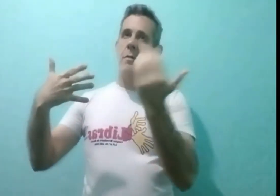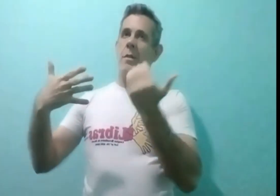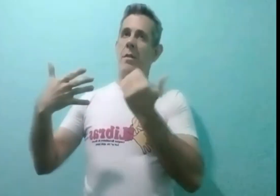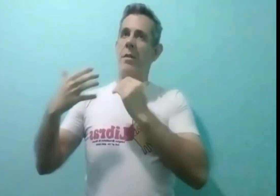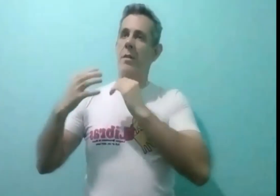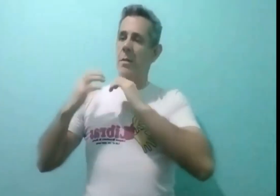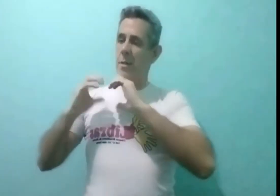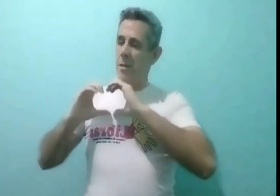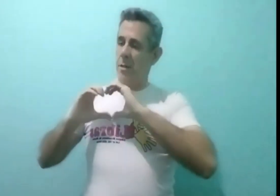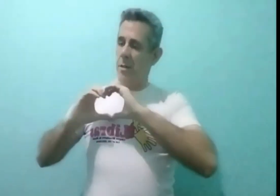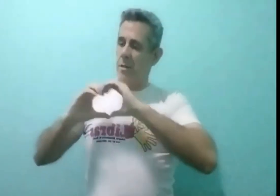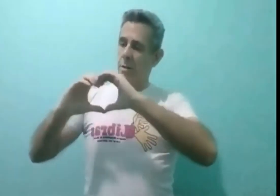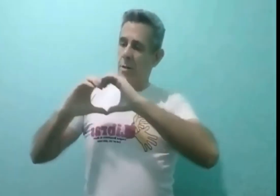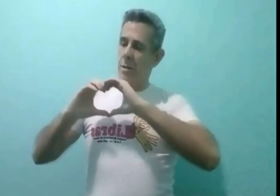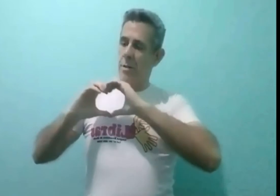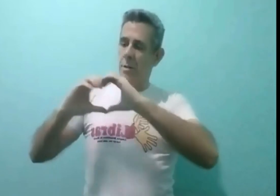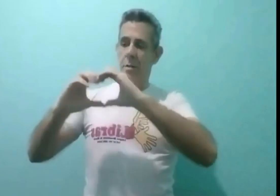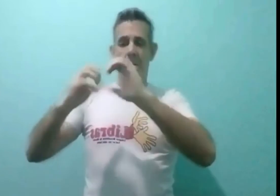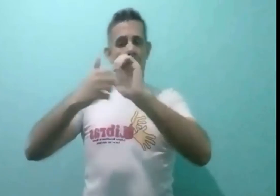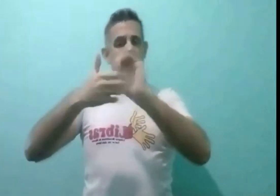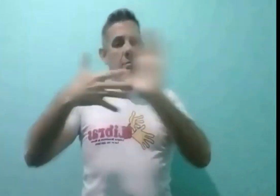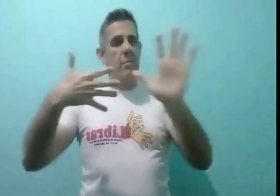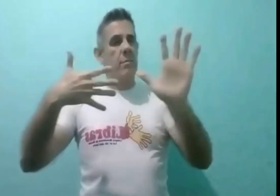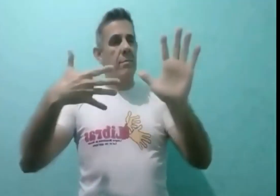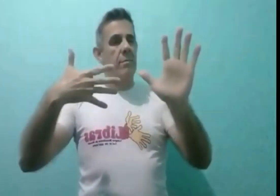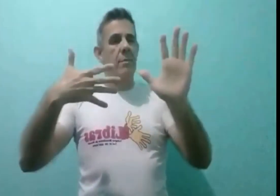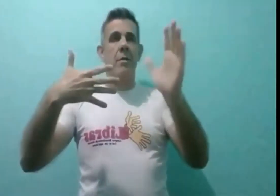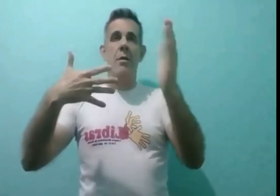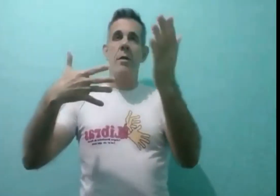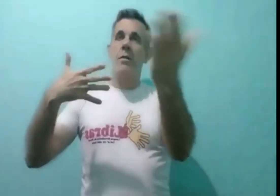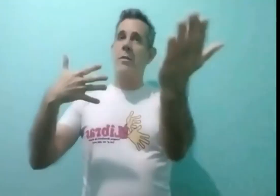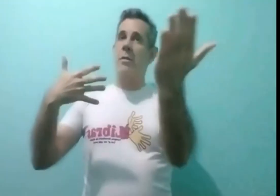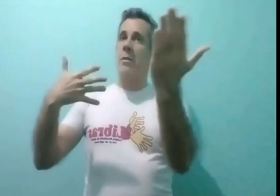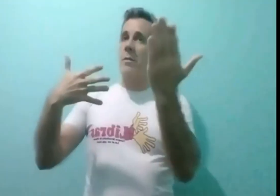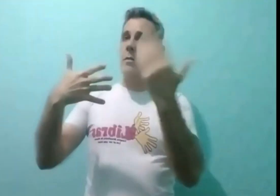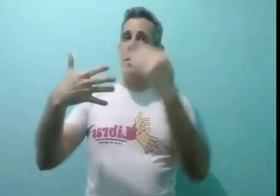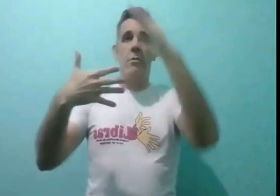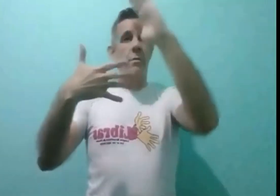E vocês podem também se apaixonar por ela.